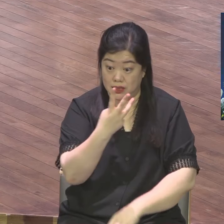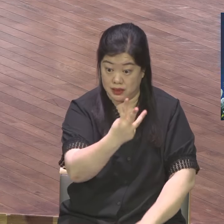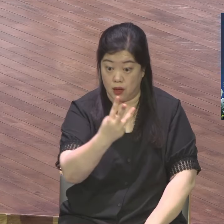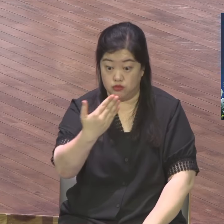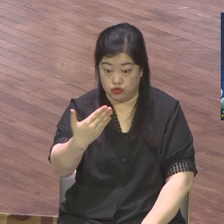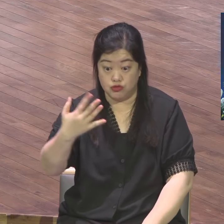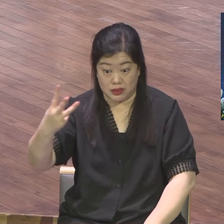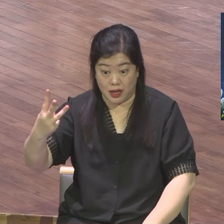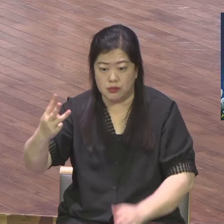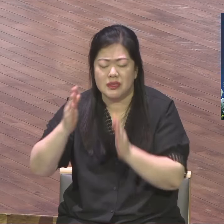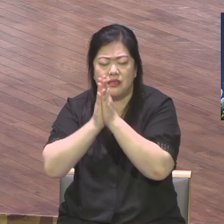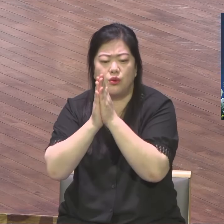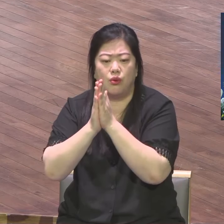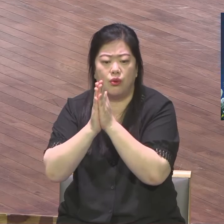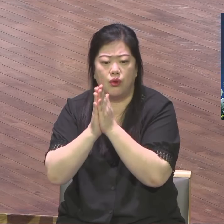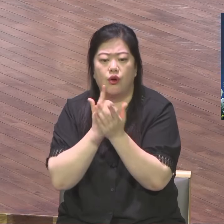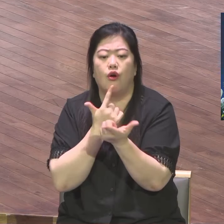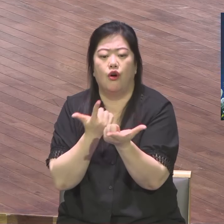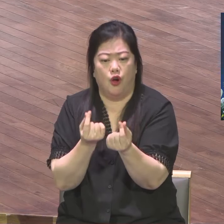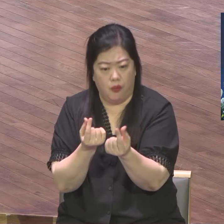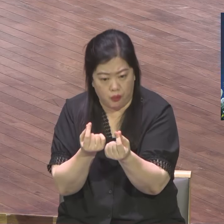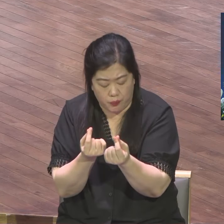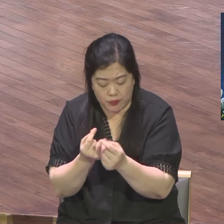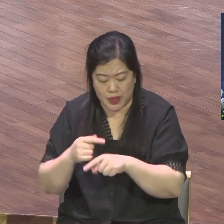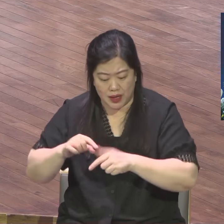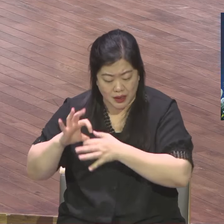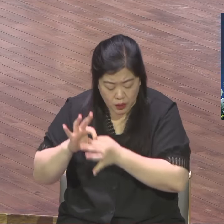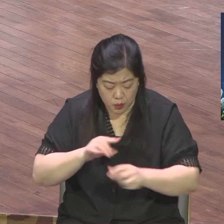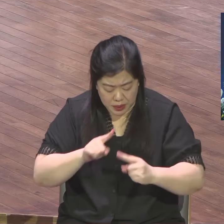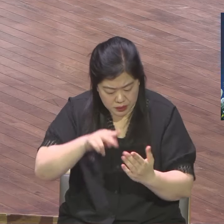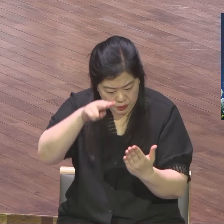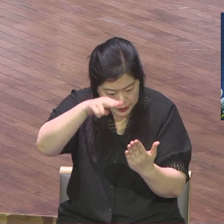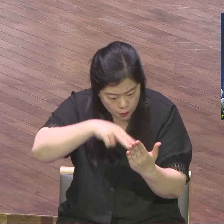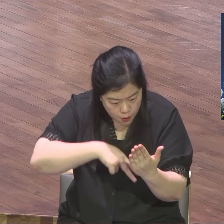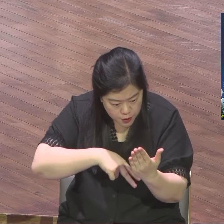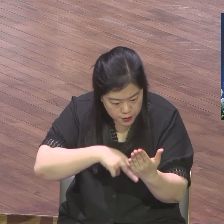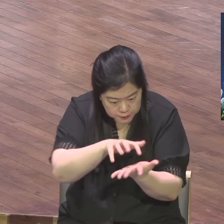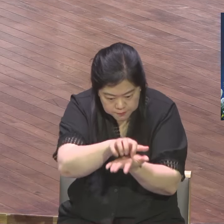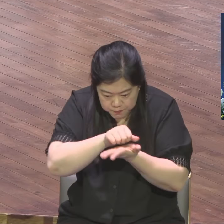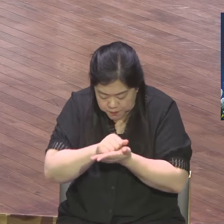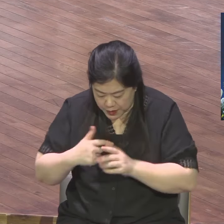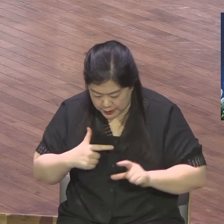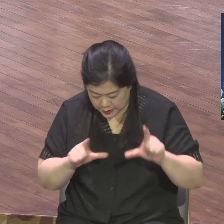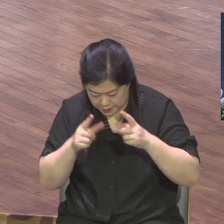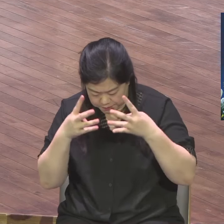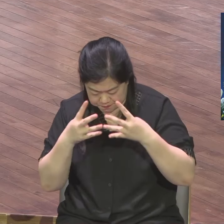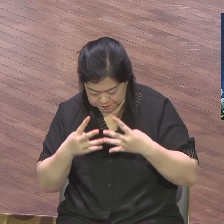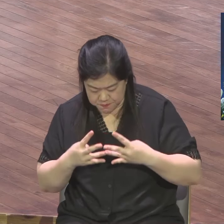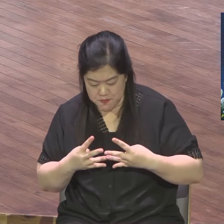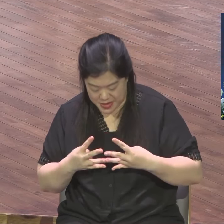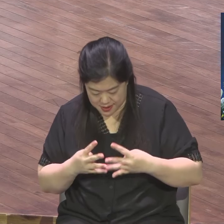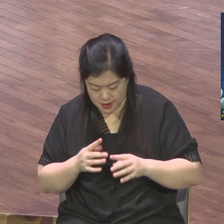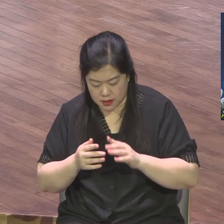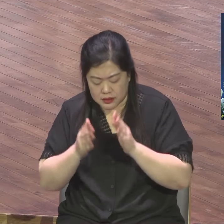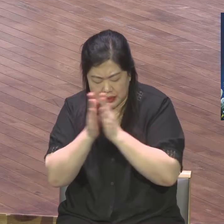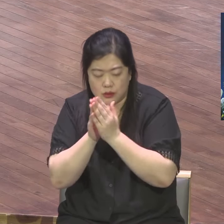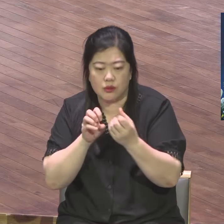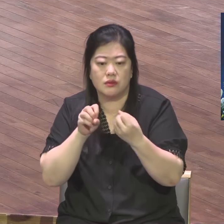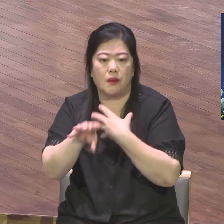성취될 강단의 말씀, 말씀을 잡고 현장에서 성취한 중직자 오늘 내일 미래의 세계복음을